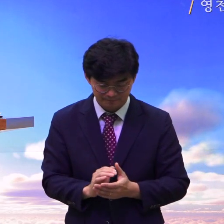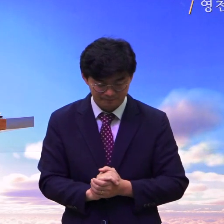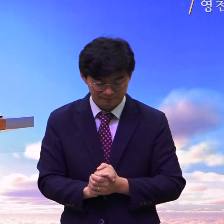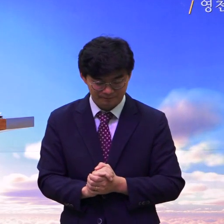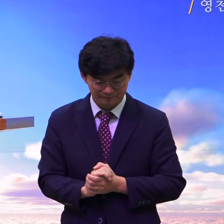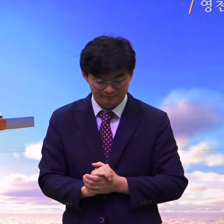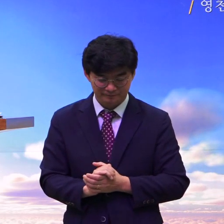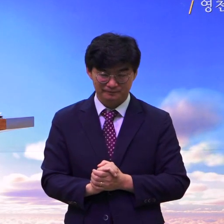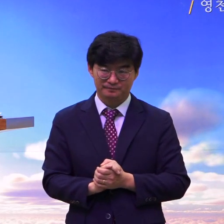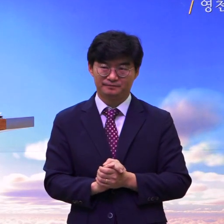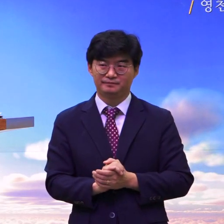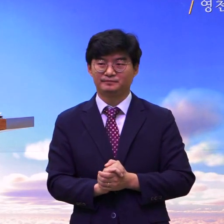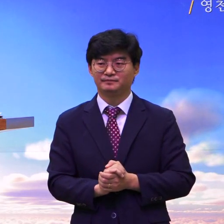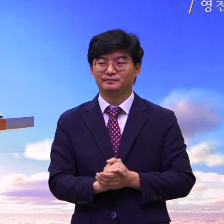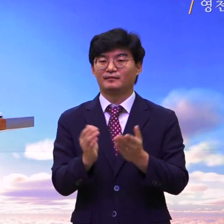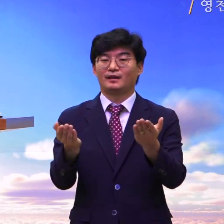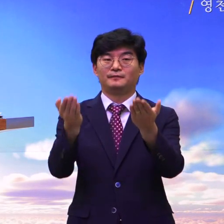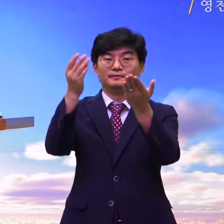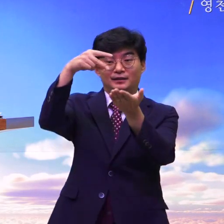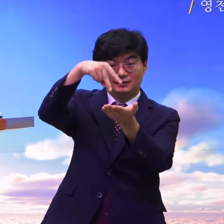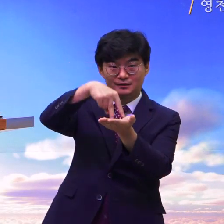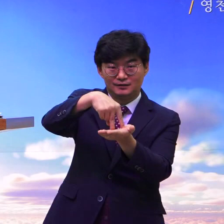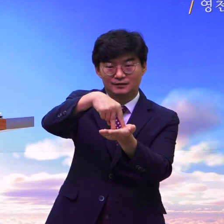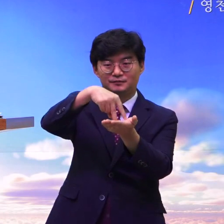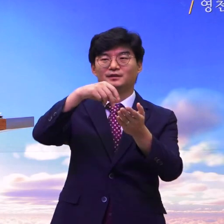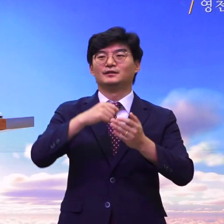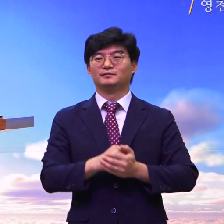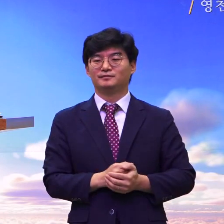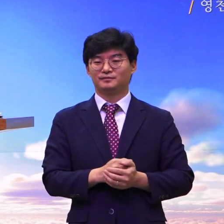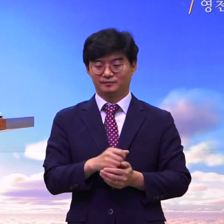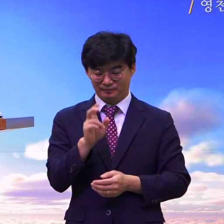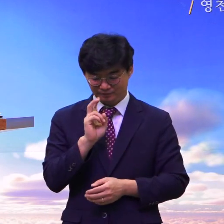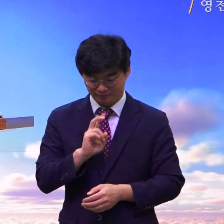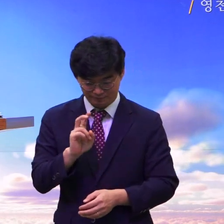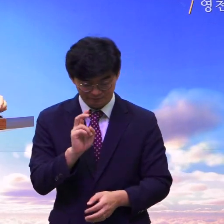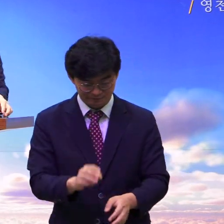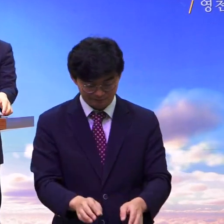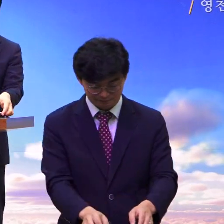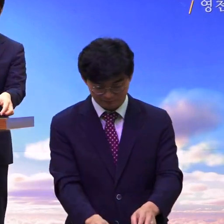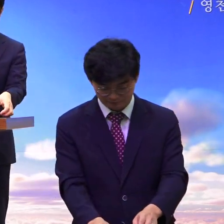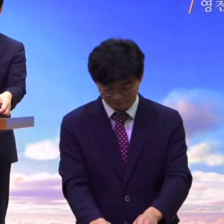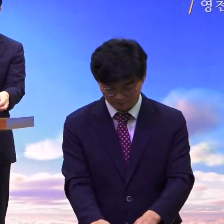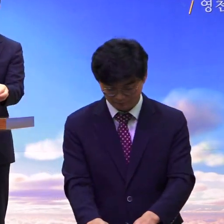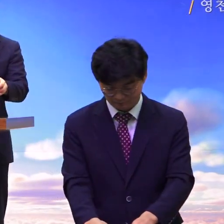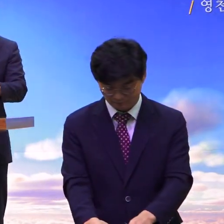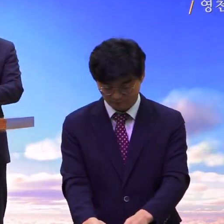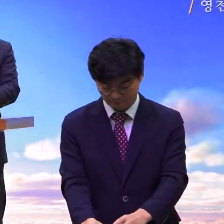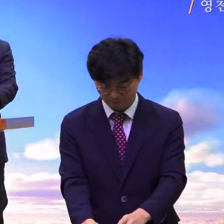아멘. 이제 다 같이 일어나셔서 결단 찬양을 드리겠습니다.